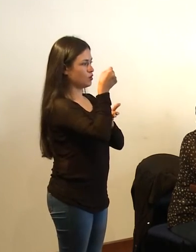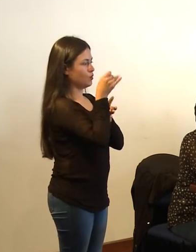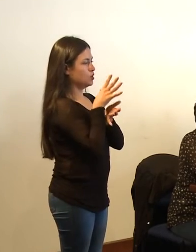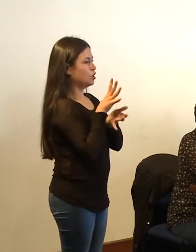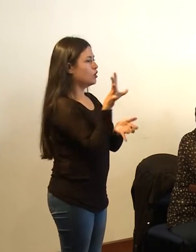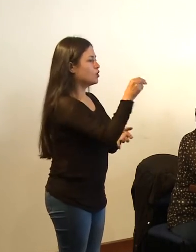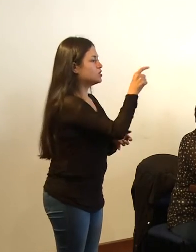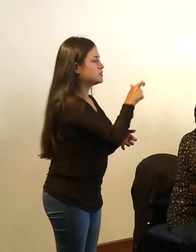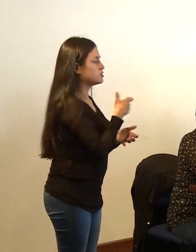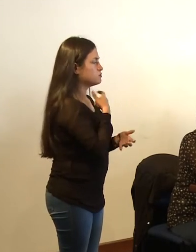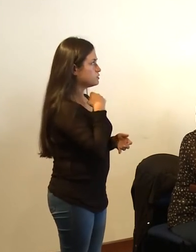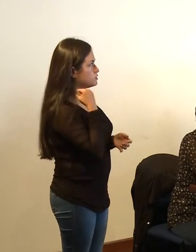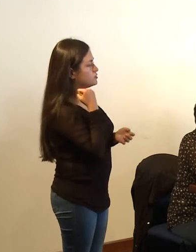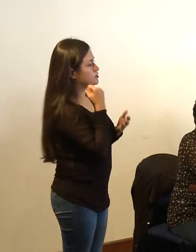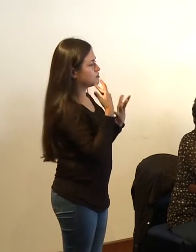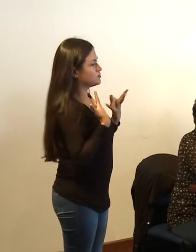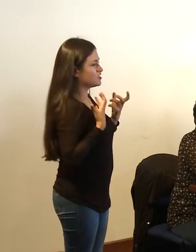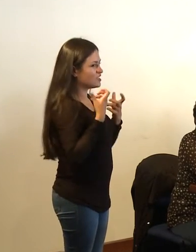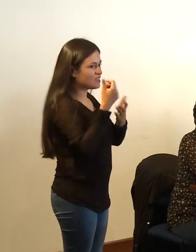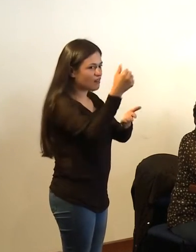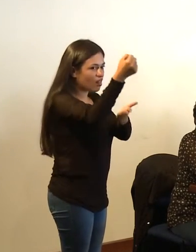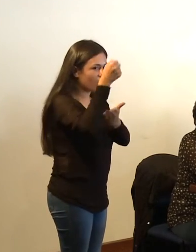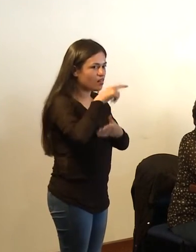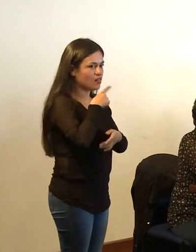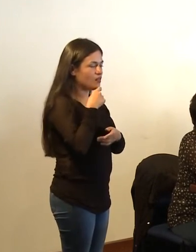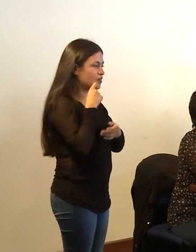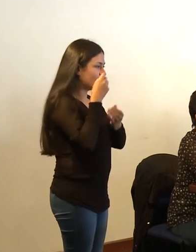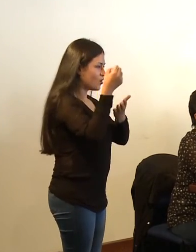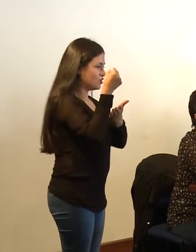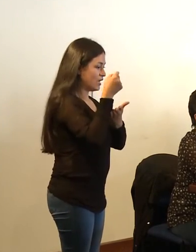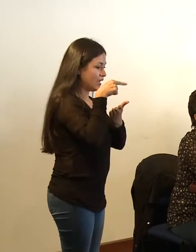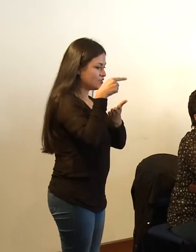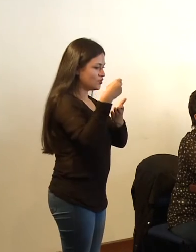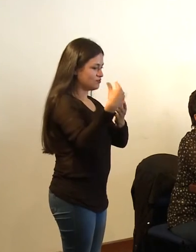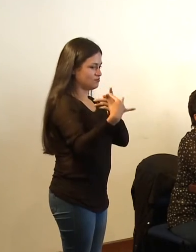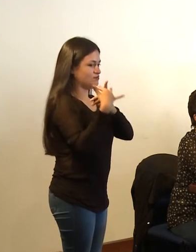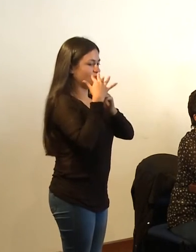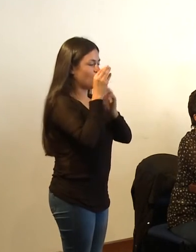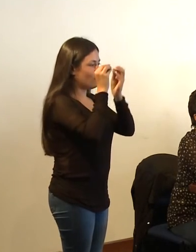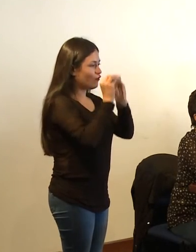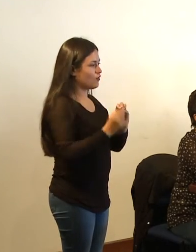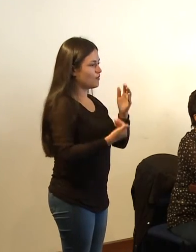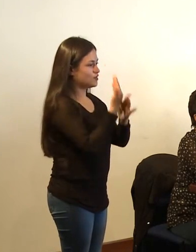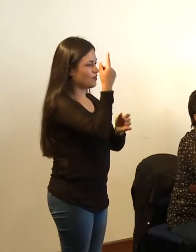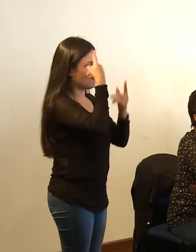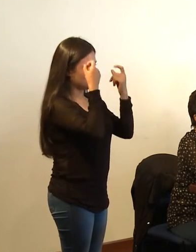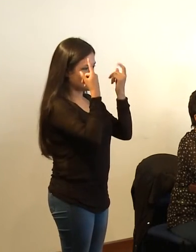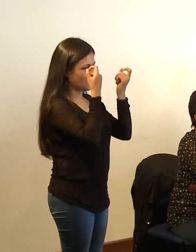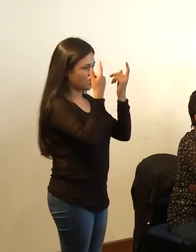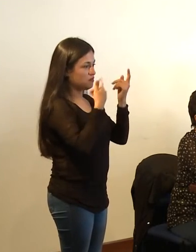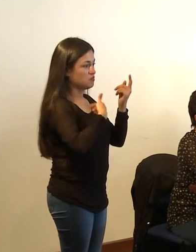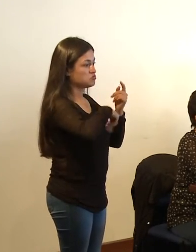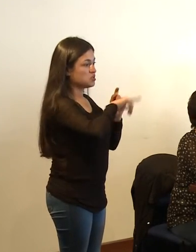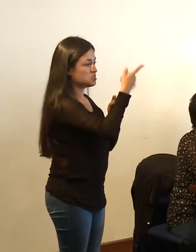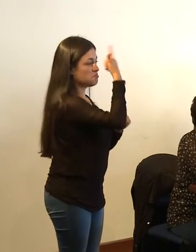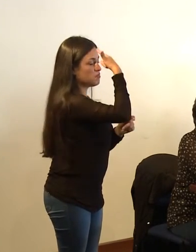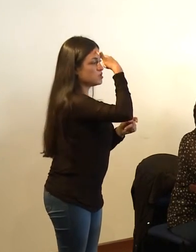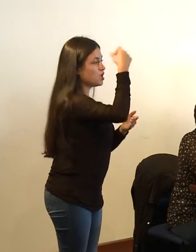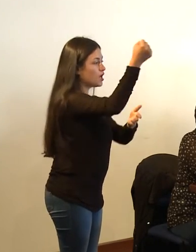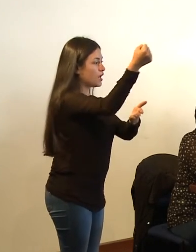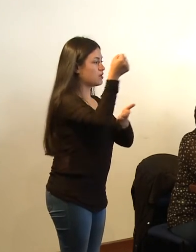colectivo ha entronizado unas formas de entender. Nosotros no podemos seguir pensando que el